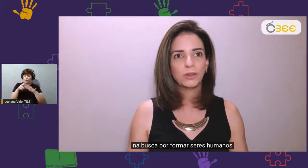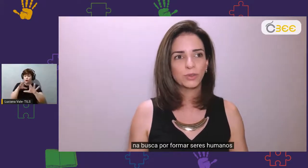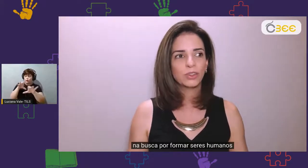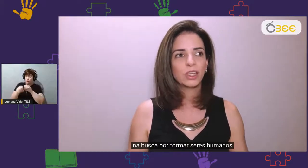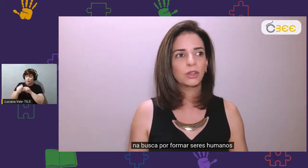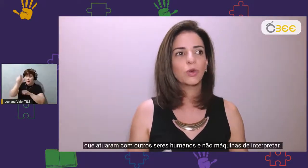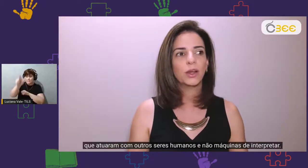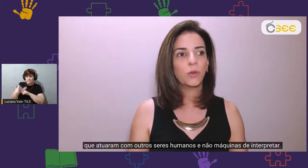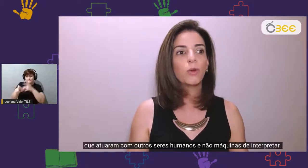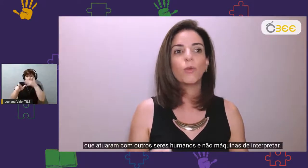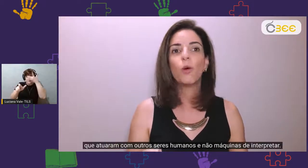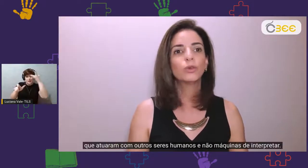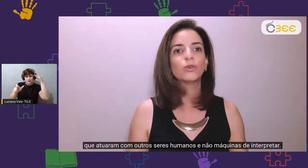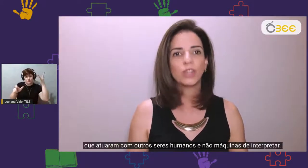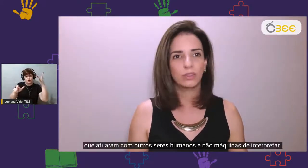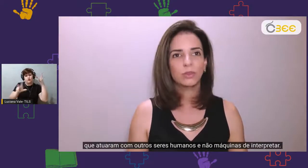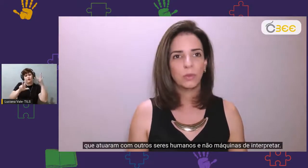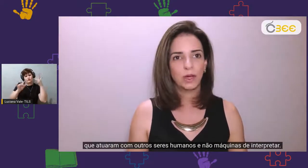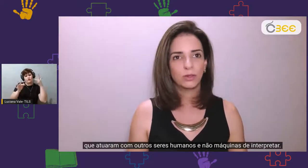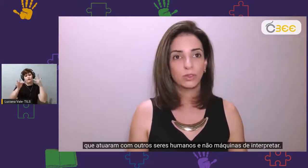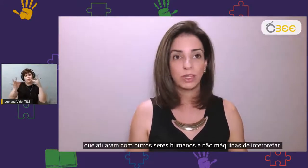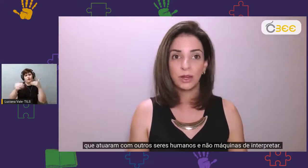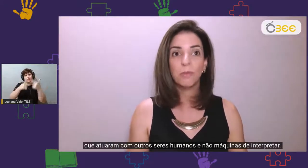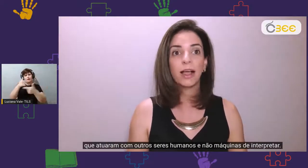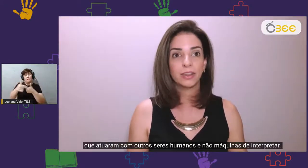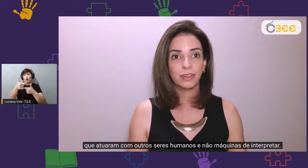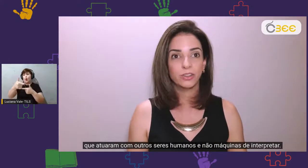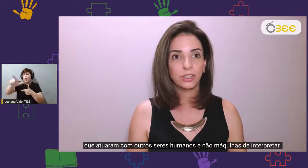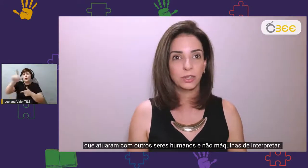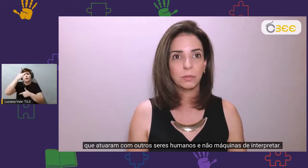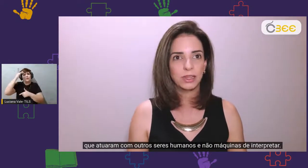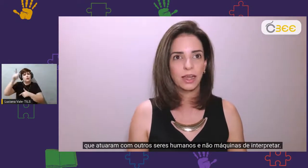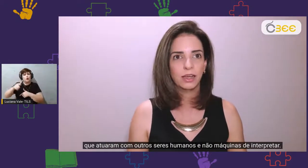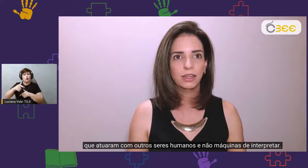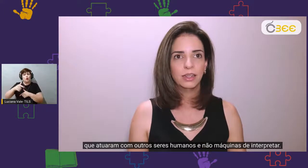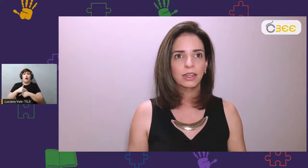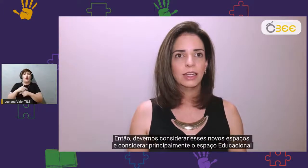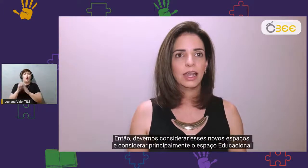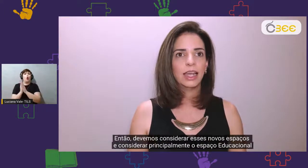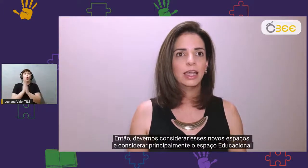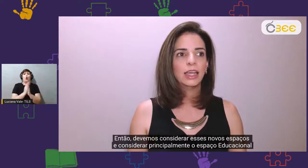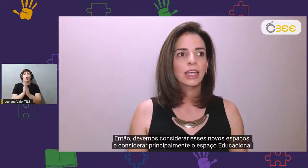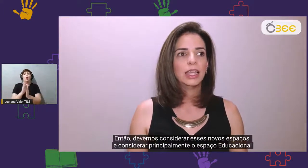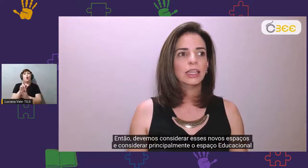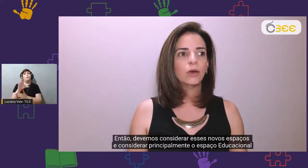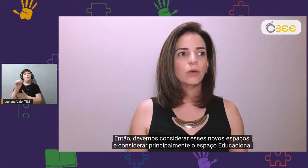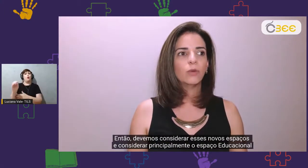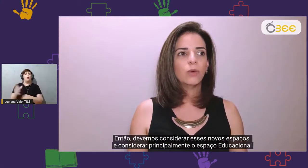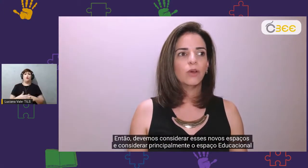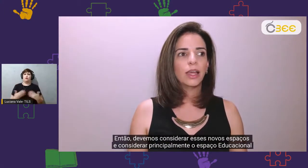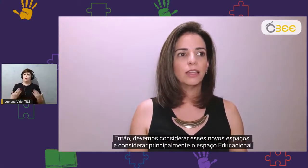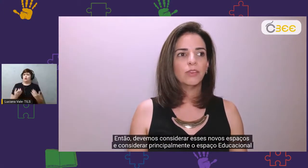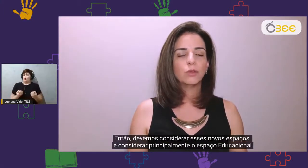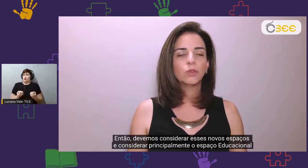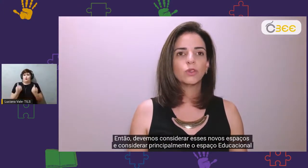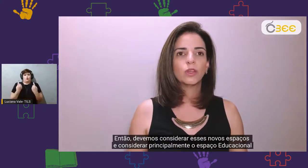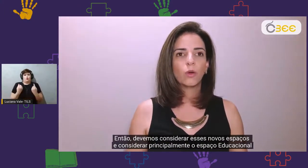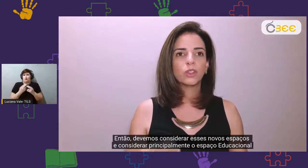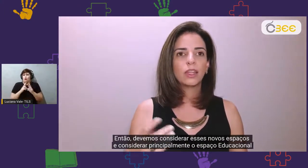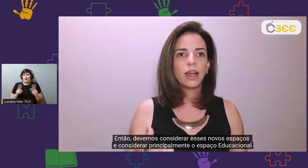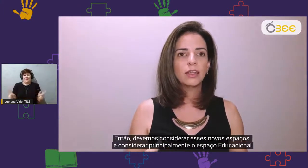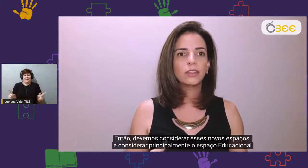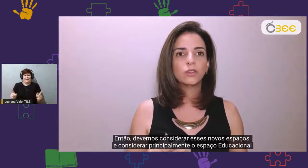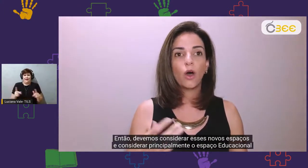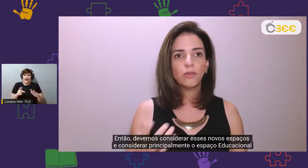seres humanos que atuarão com outros seres humanos e não máquinas de interpretar, né? Então,